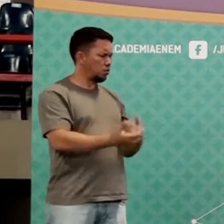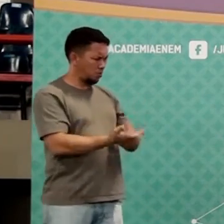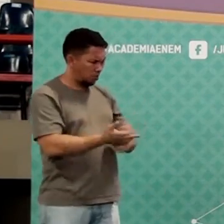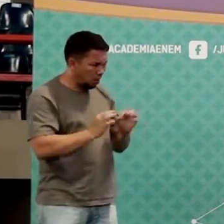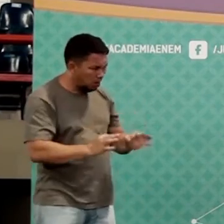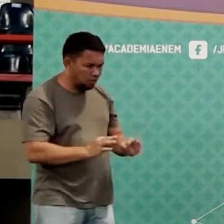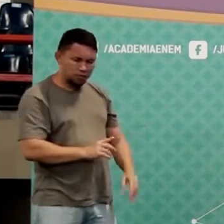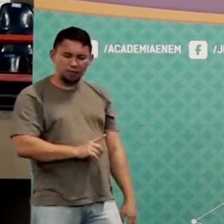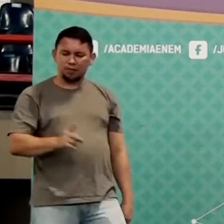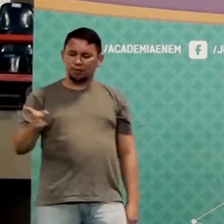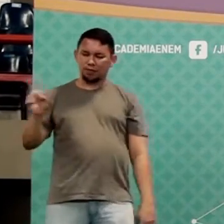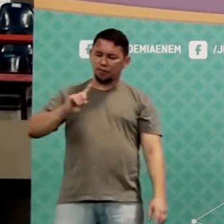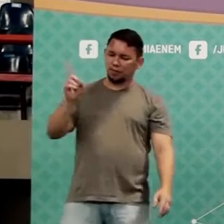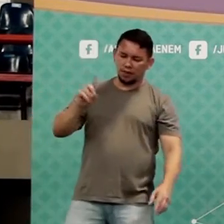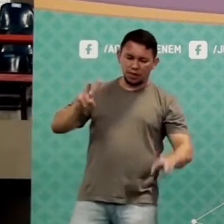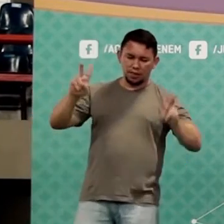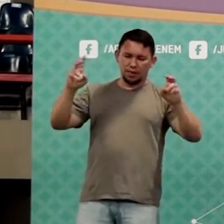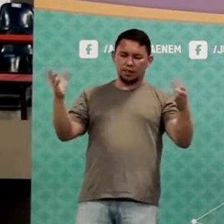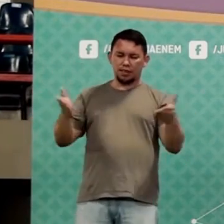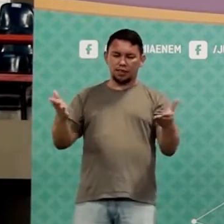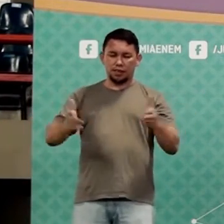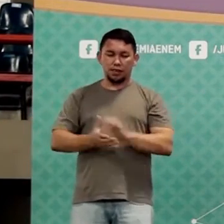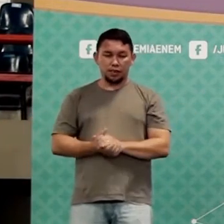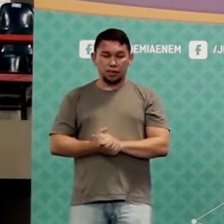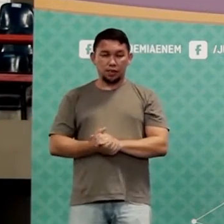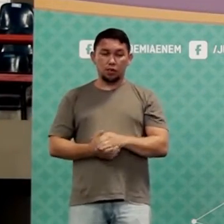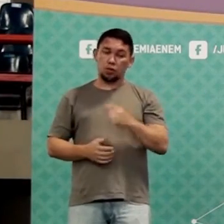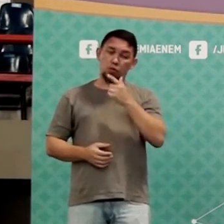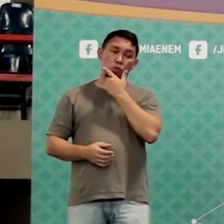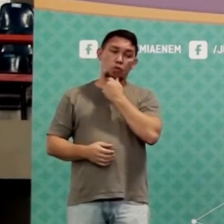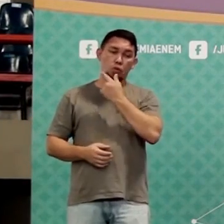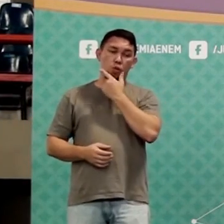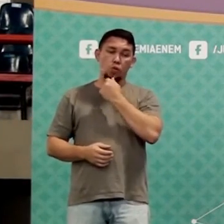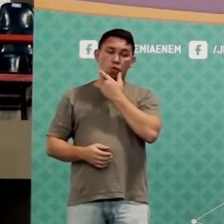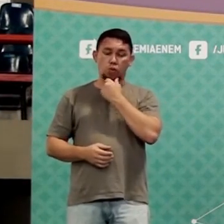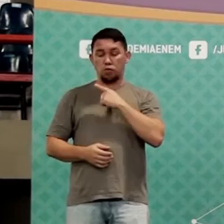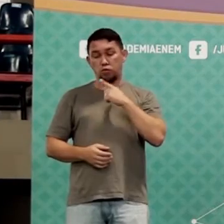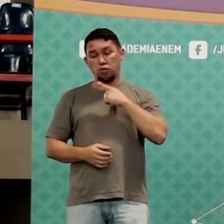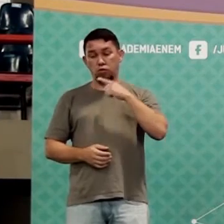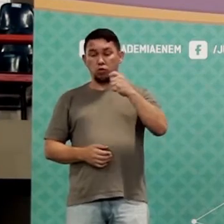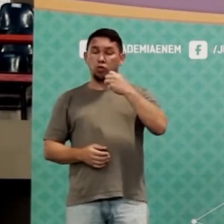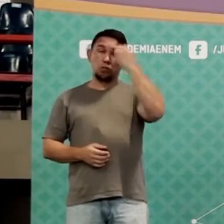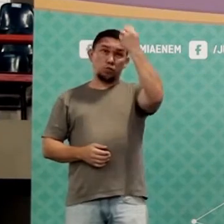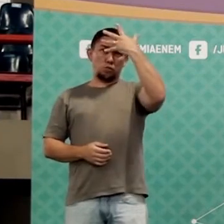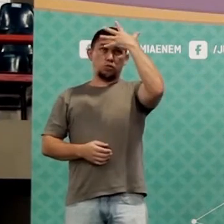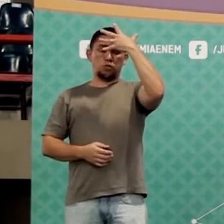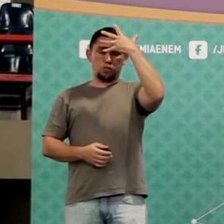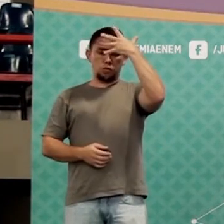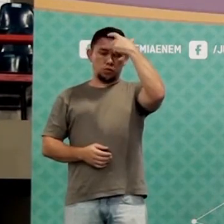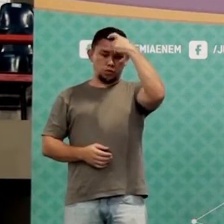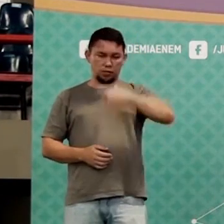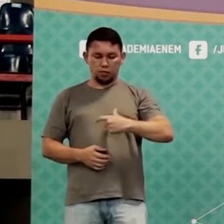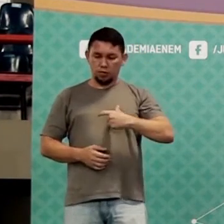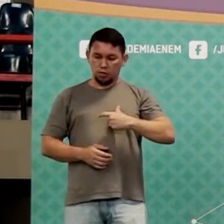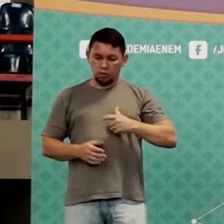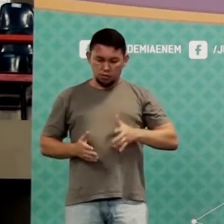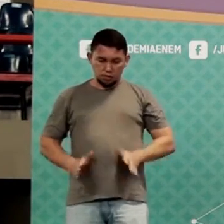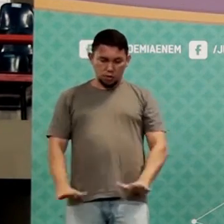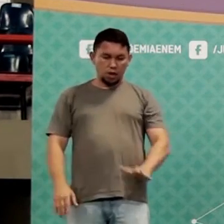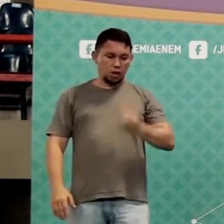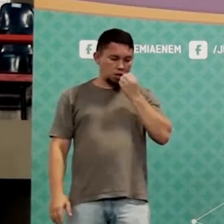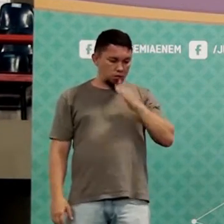Não. Não é o tema de hoje. Mas o Rousseau, no iluminismo, dizia o contrário. Que todo mundo nasce o quê? Nasce